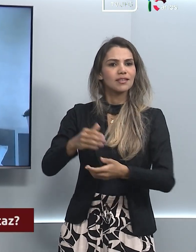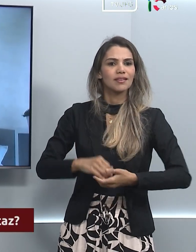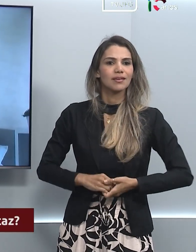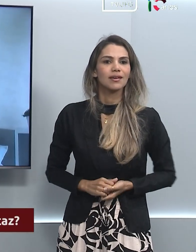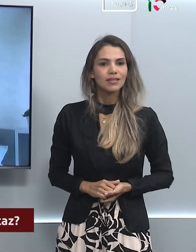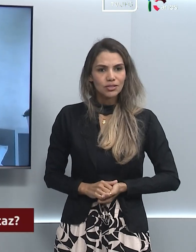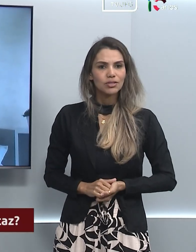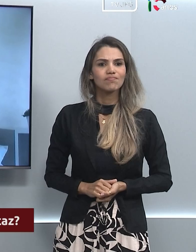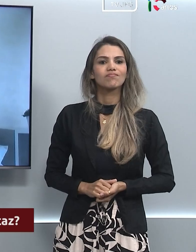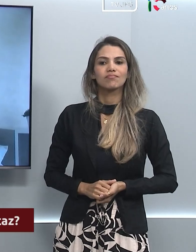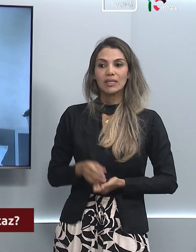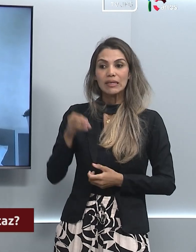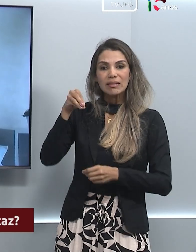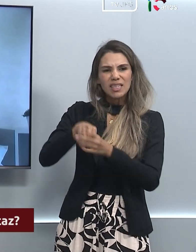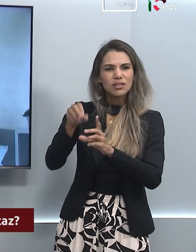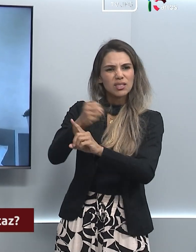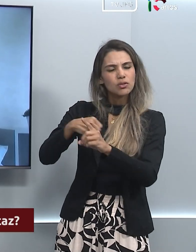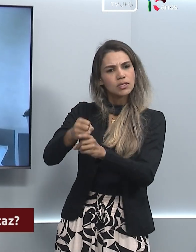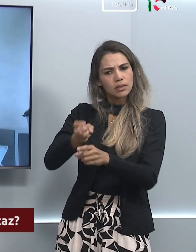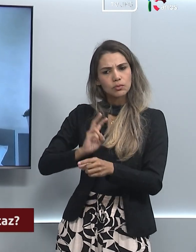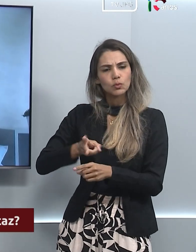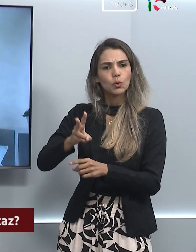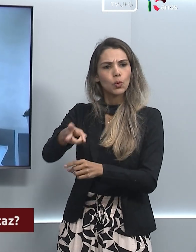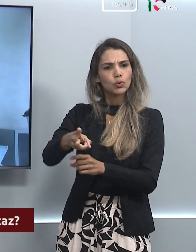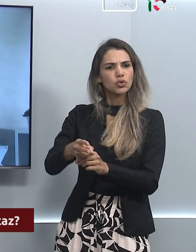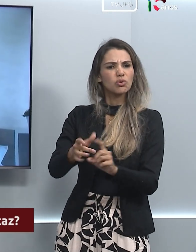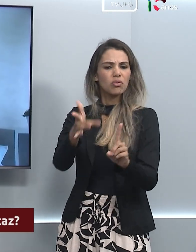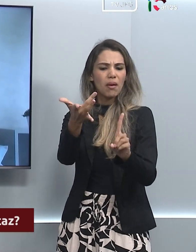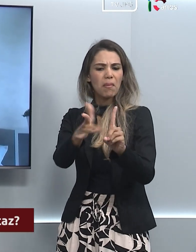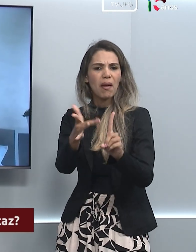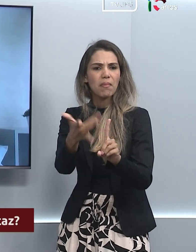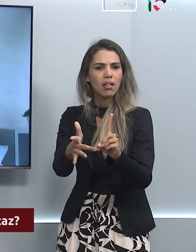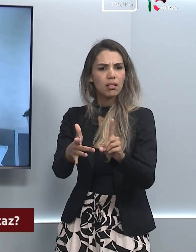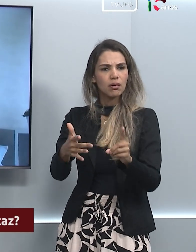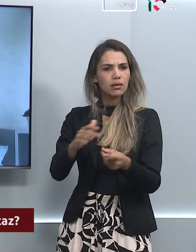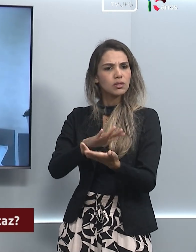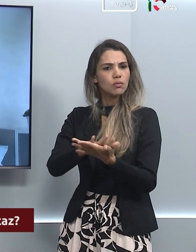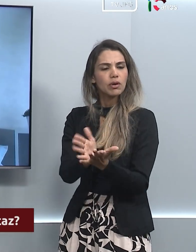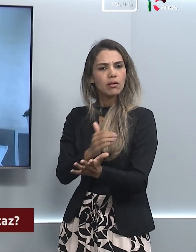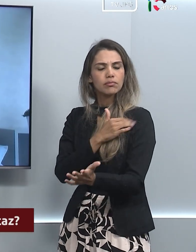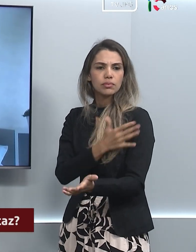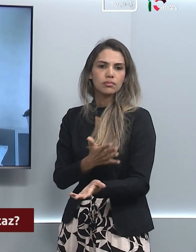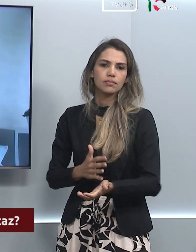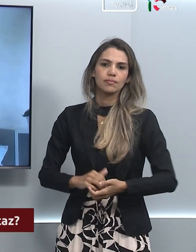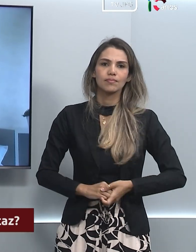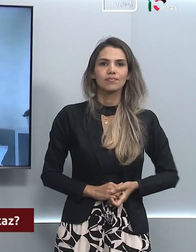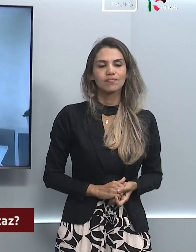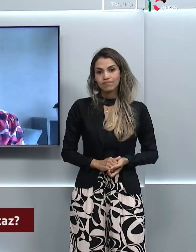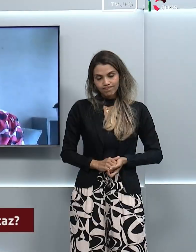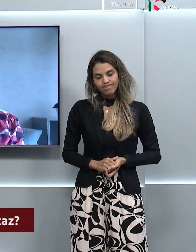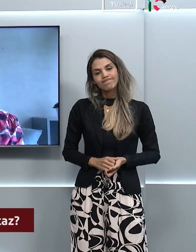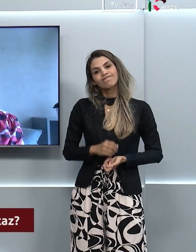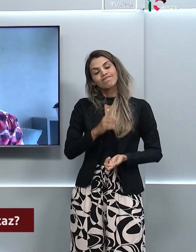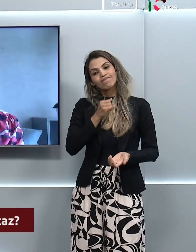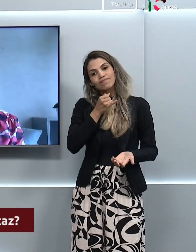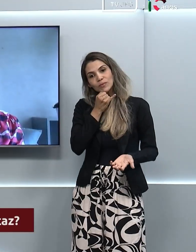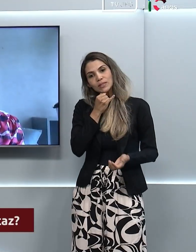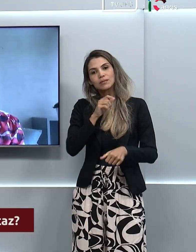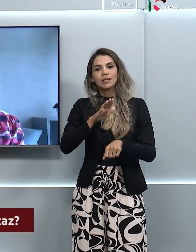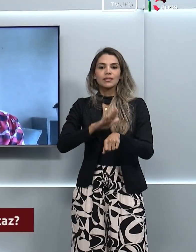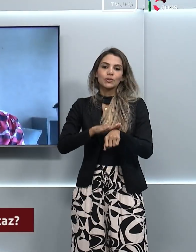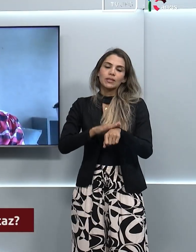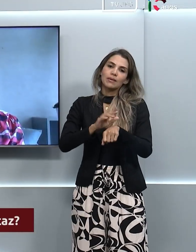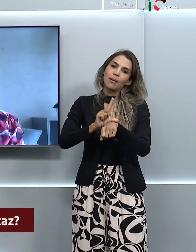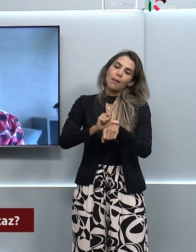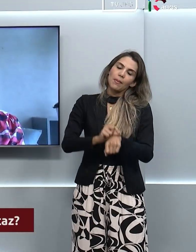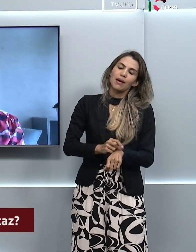o preconceito, persiste o capacitismo. Perfeito, muito obrigada. Infelizmente, nosso tempo é muito curto,